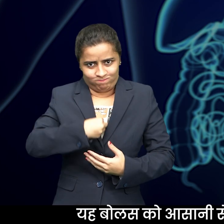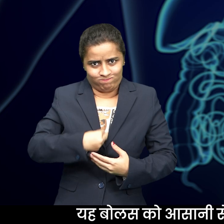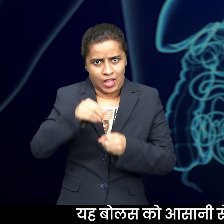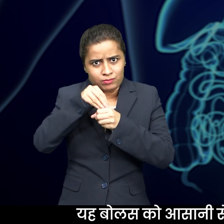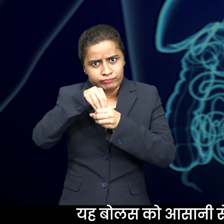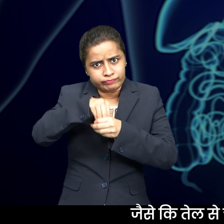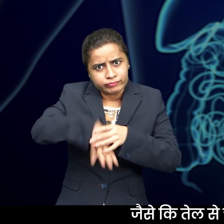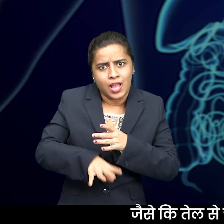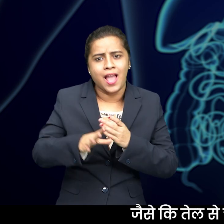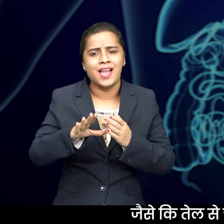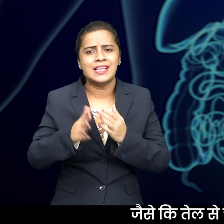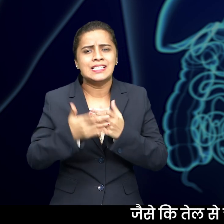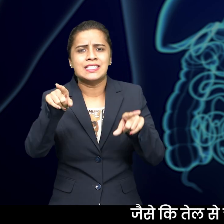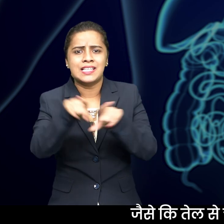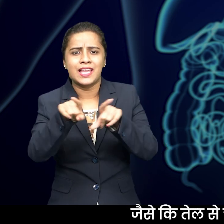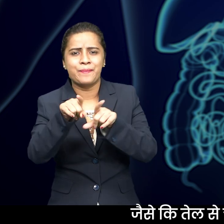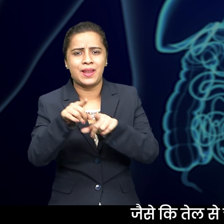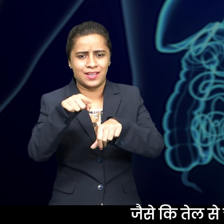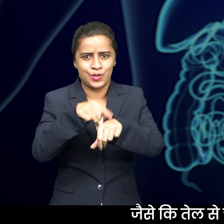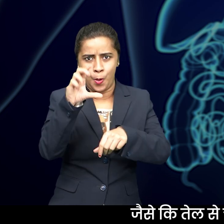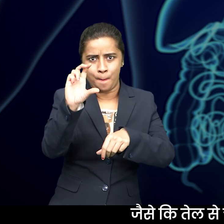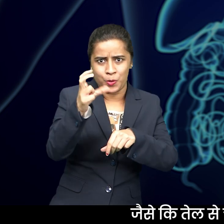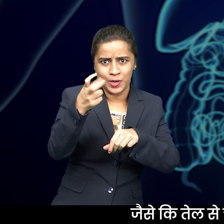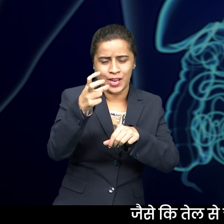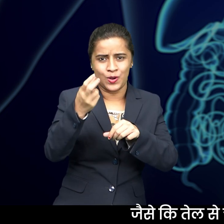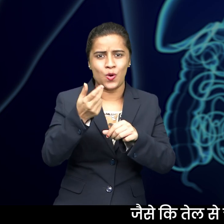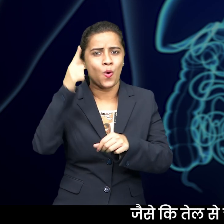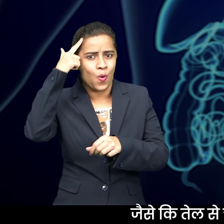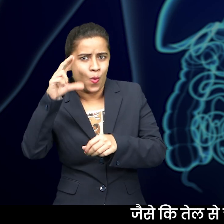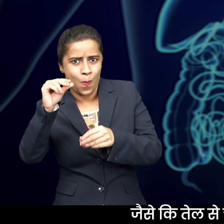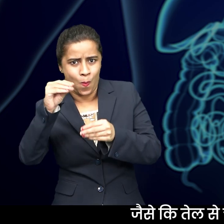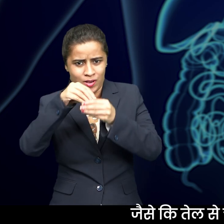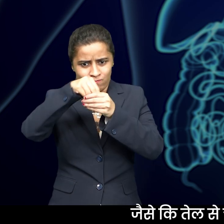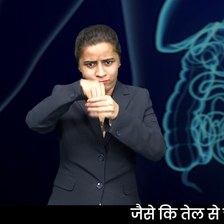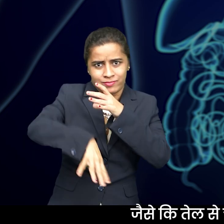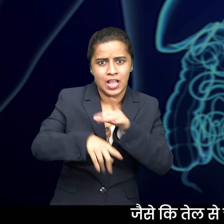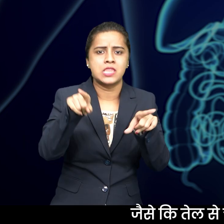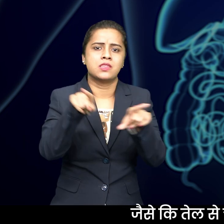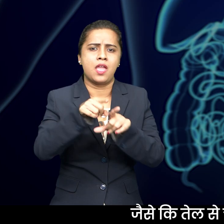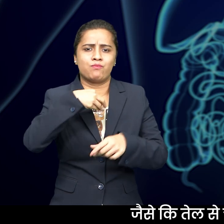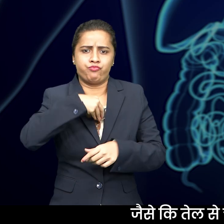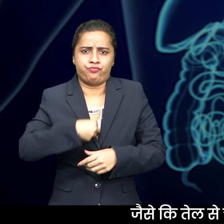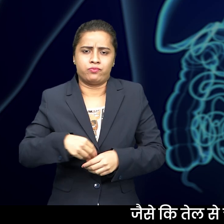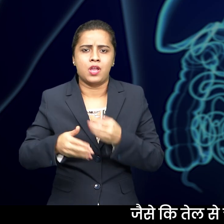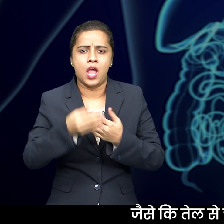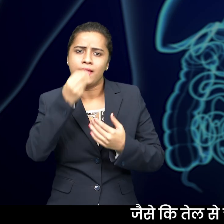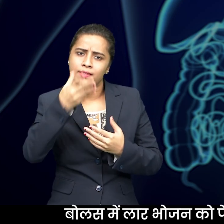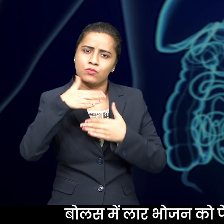में मदद करता है, जैसे कि तेल से चुपड़े आलू ट्यूब में चलते